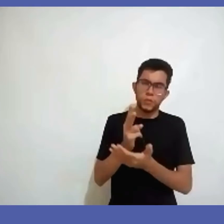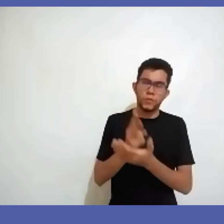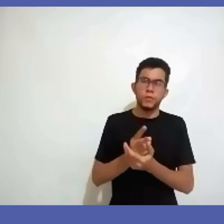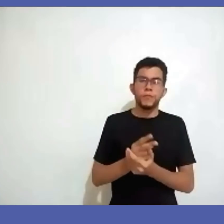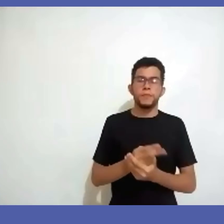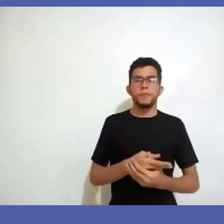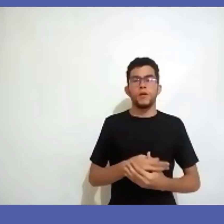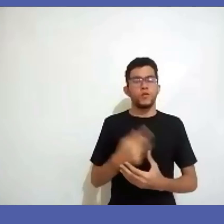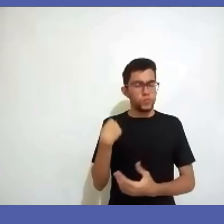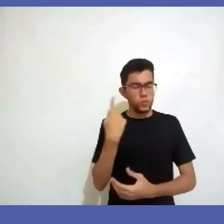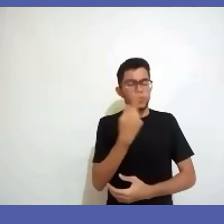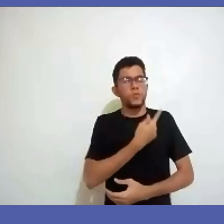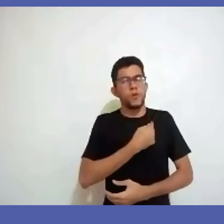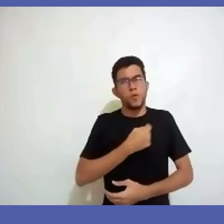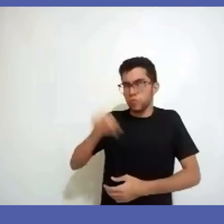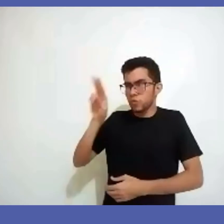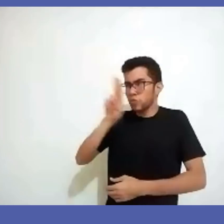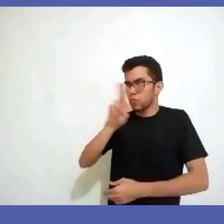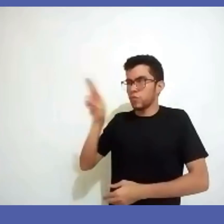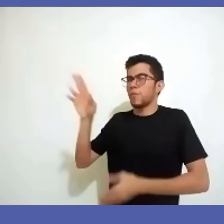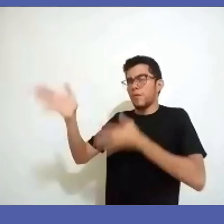nome do Senhor.